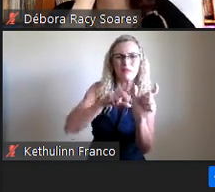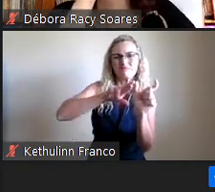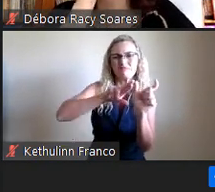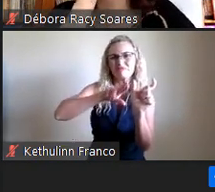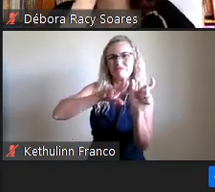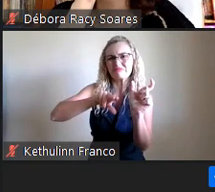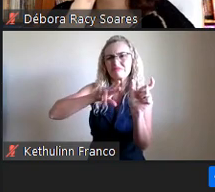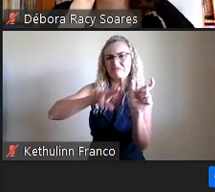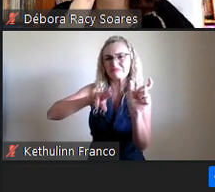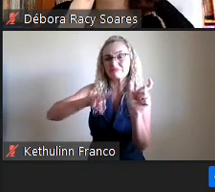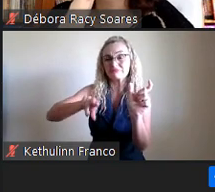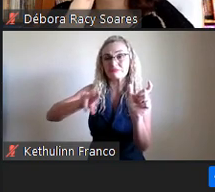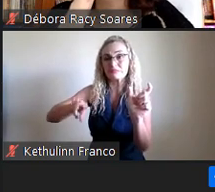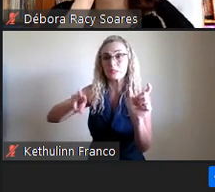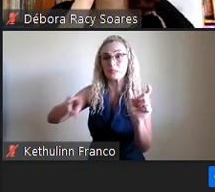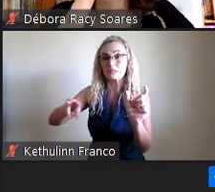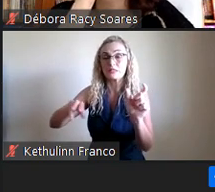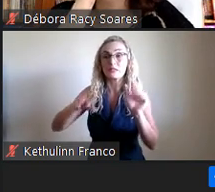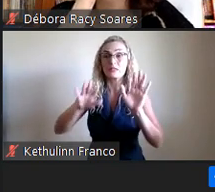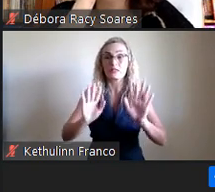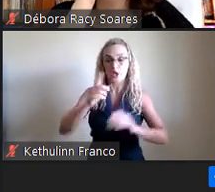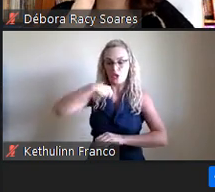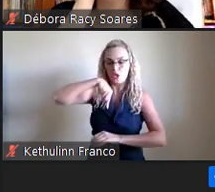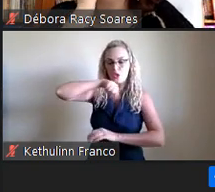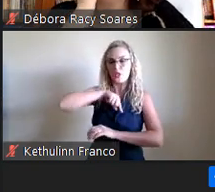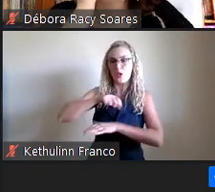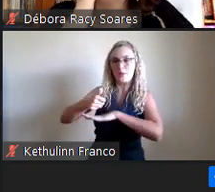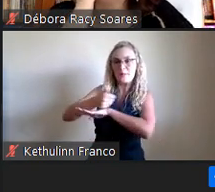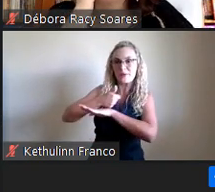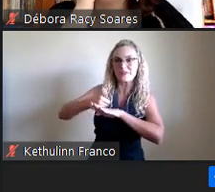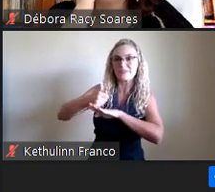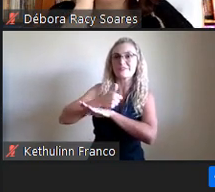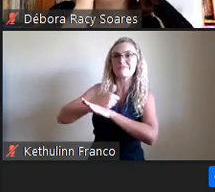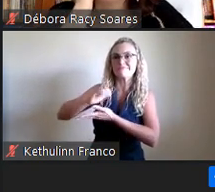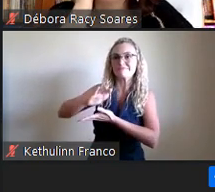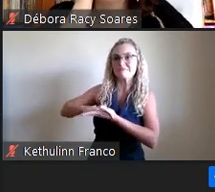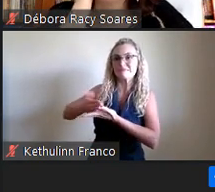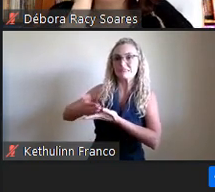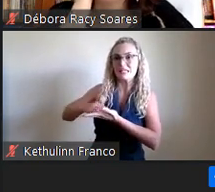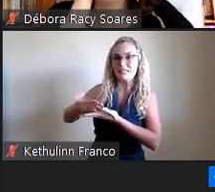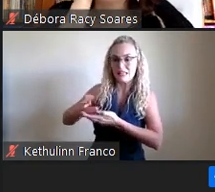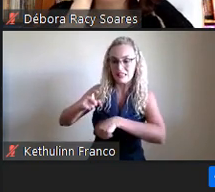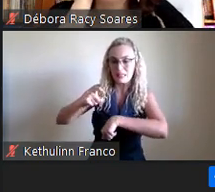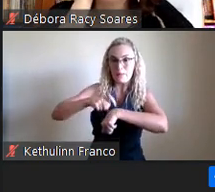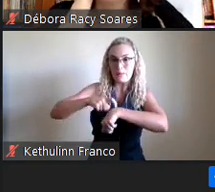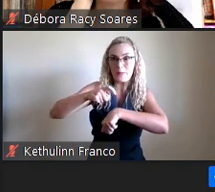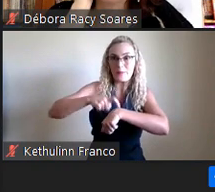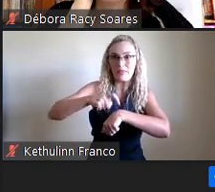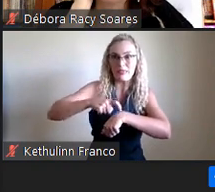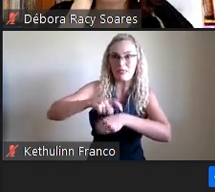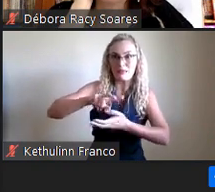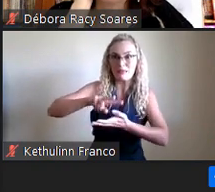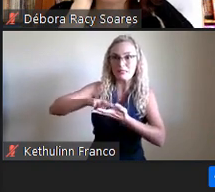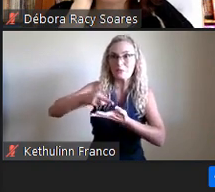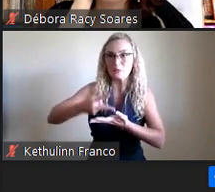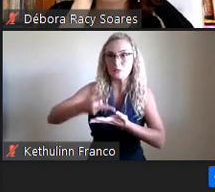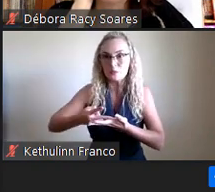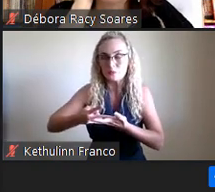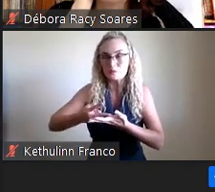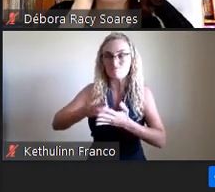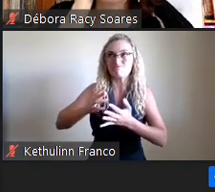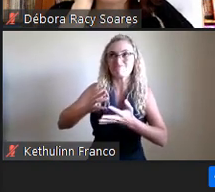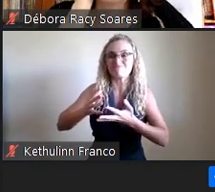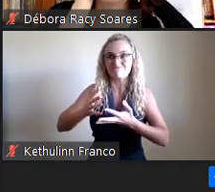quando vamos traduzir, isso é muito complicado. Agora imagina o contrário, para o